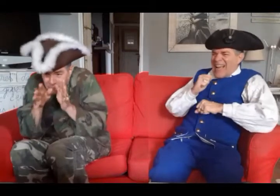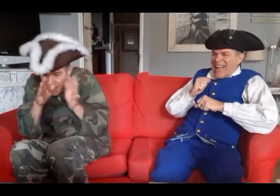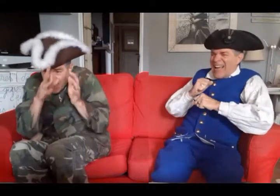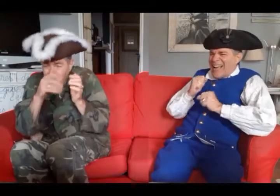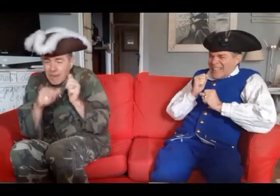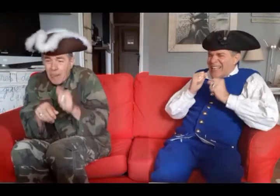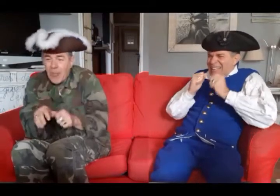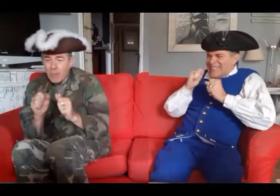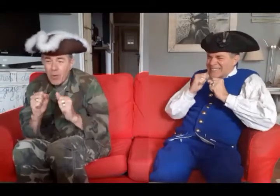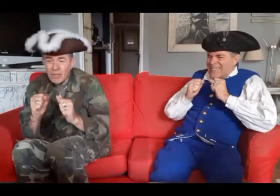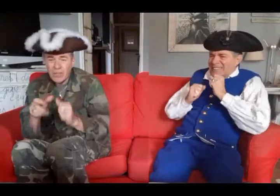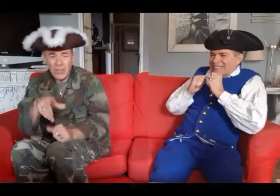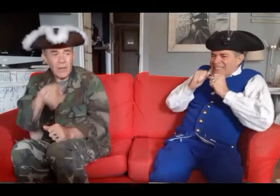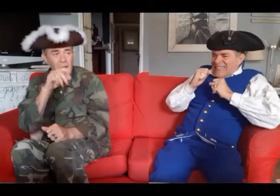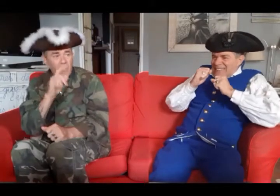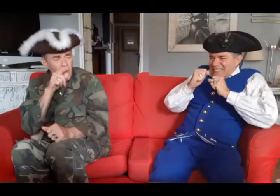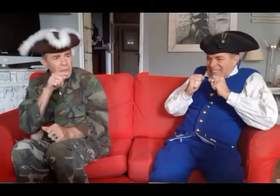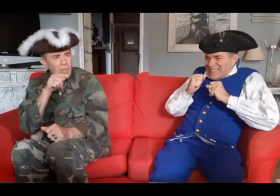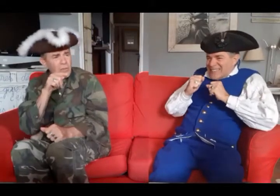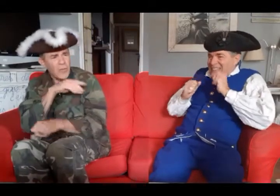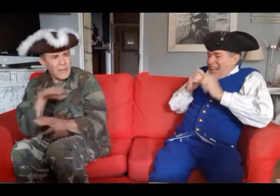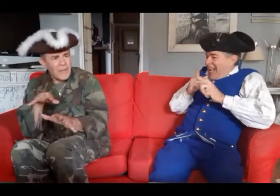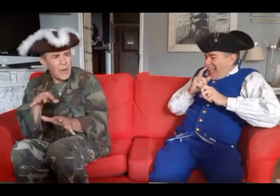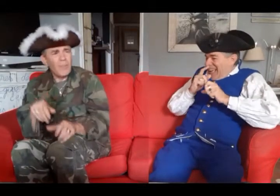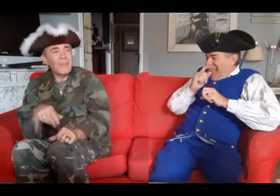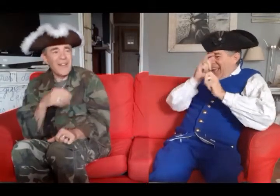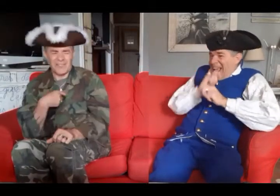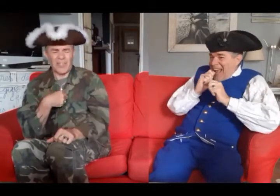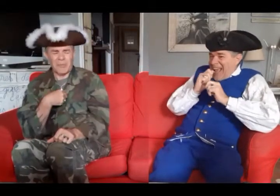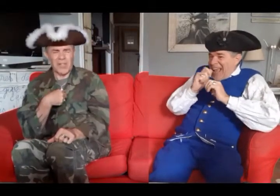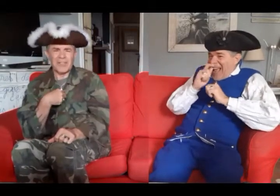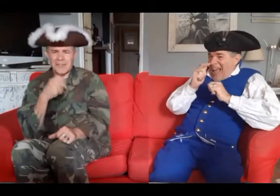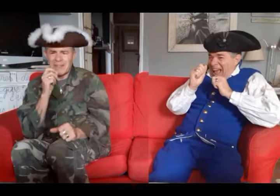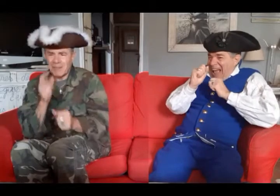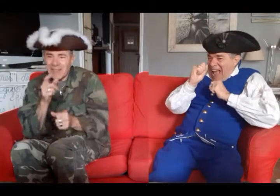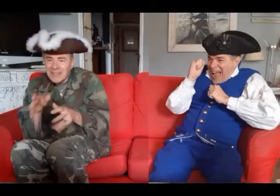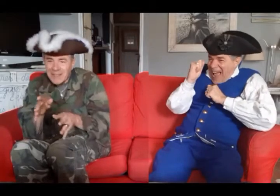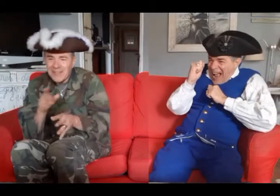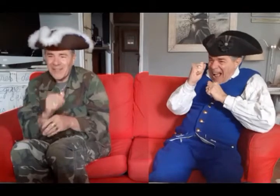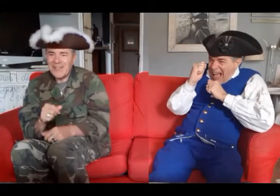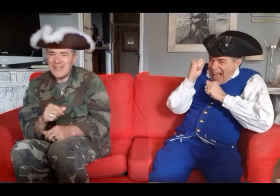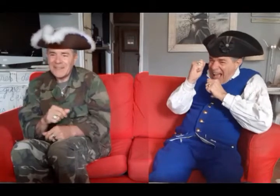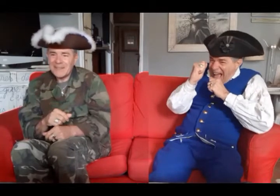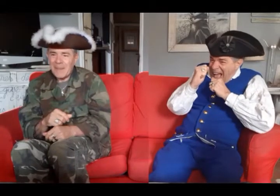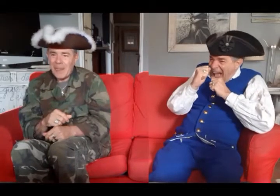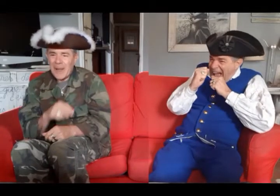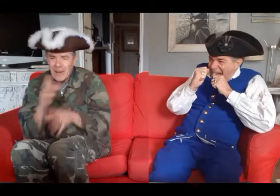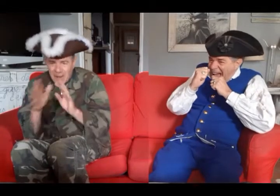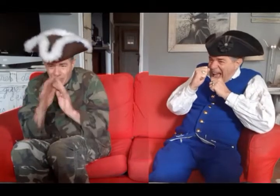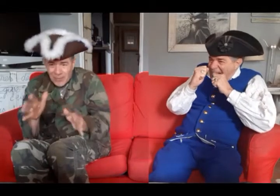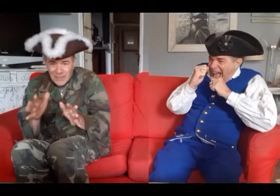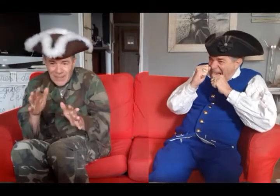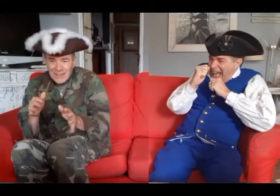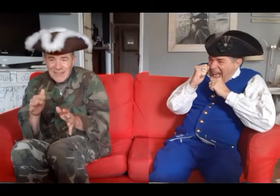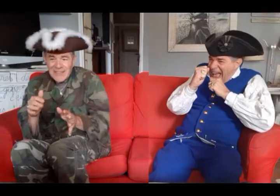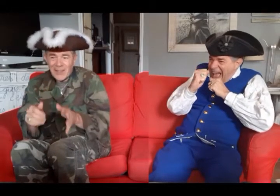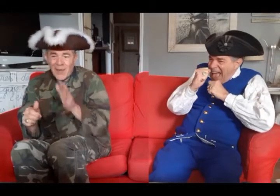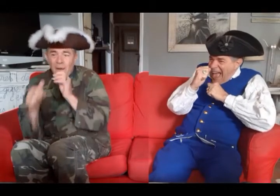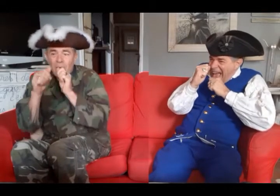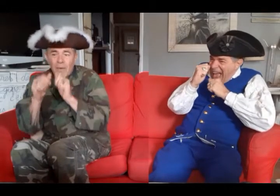Voilà. Pouvoir aussi retirer toutes les permissions. Ah, ça j'aimerais bien, pour qu'il n'y ait plus de permissions. Pouvoir aussi